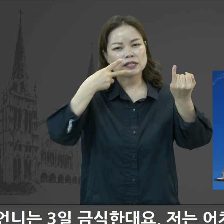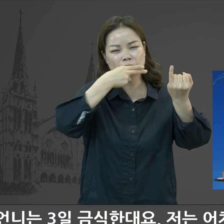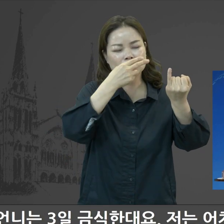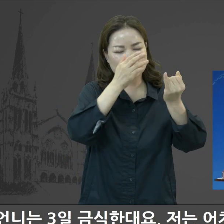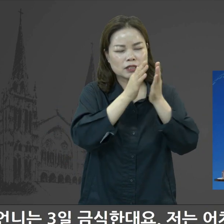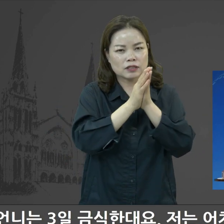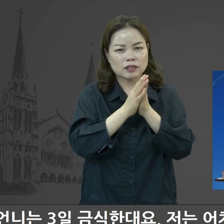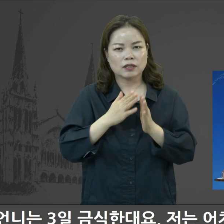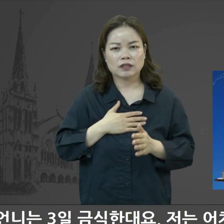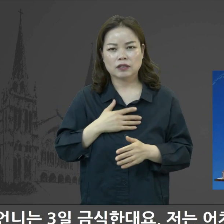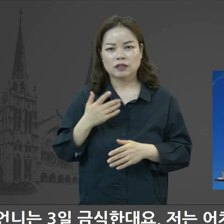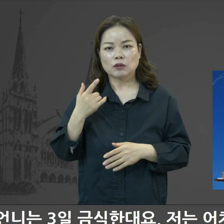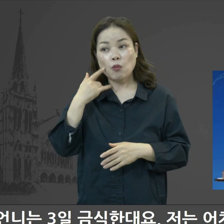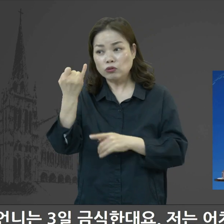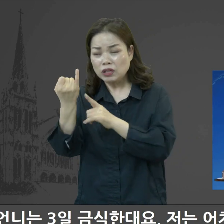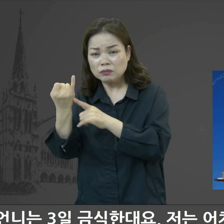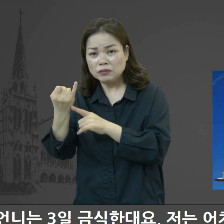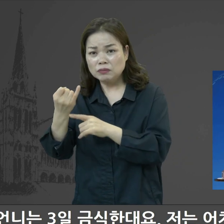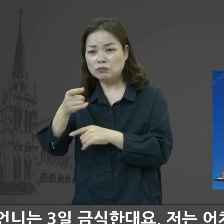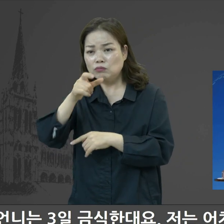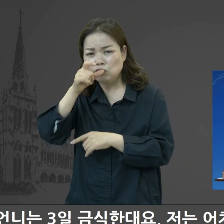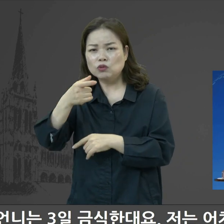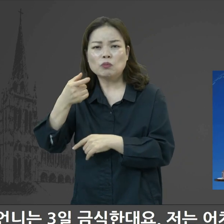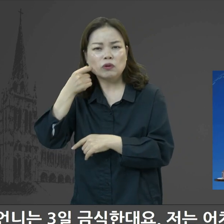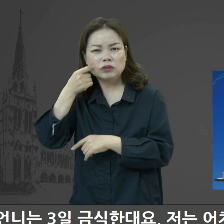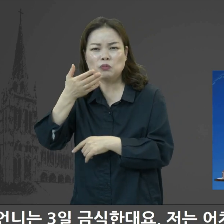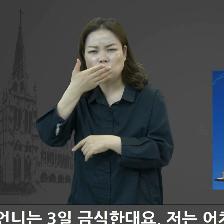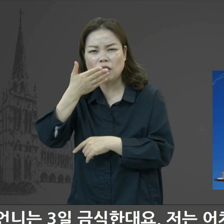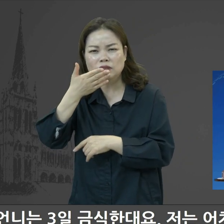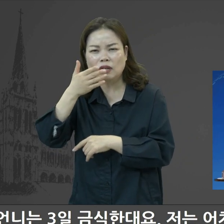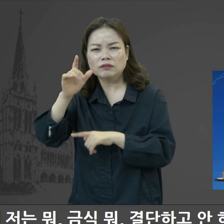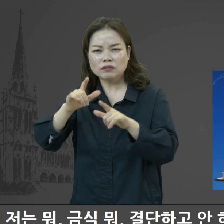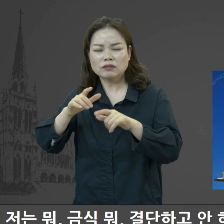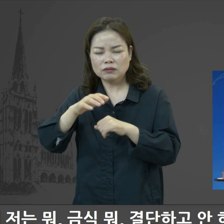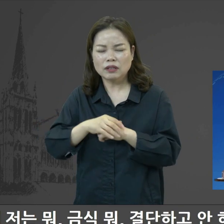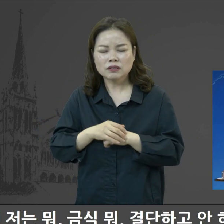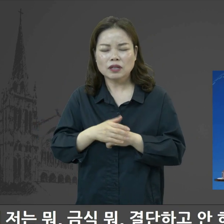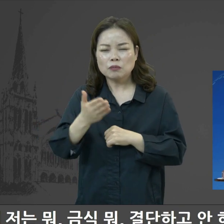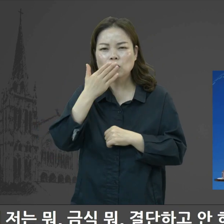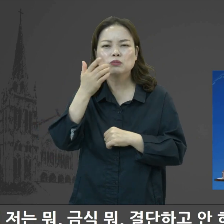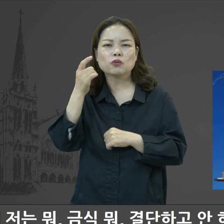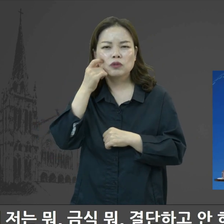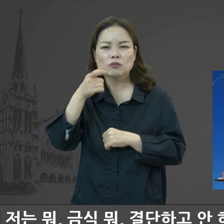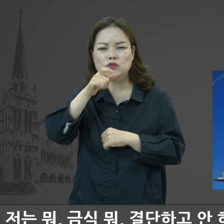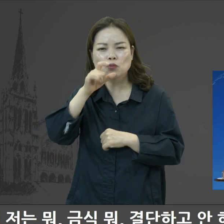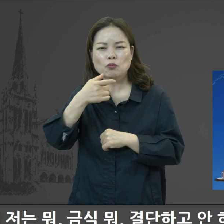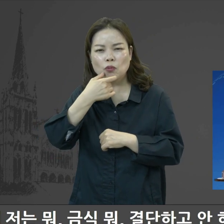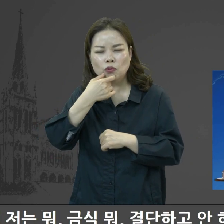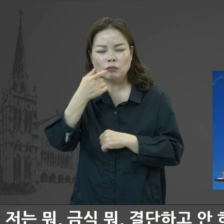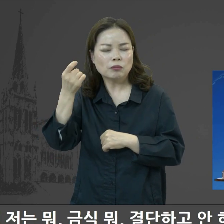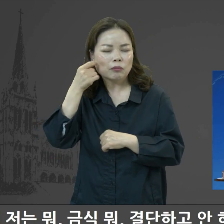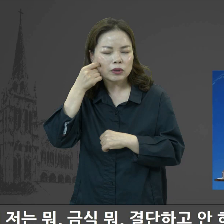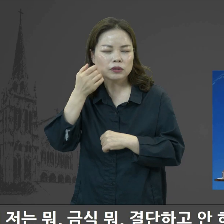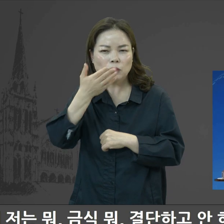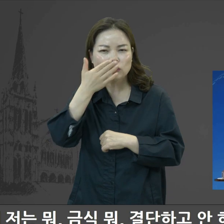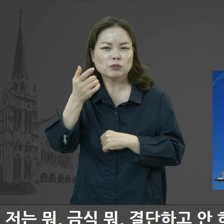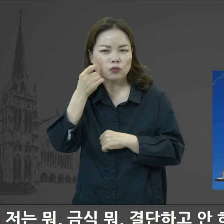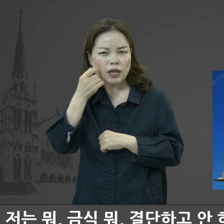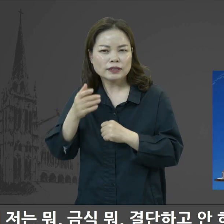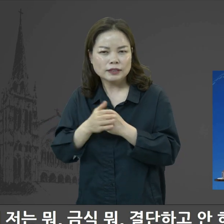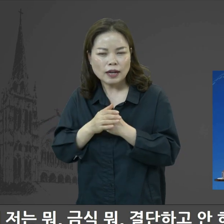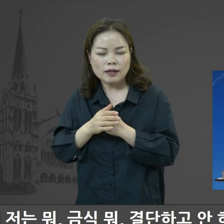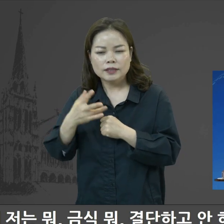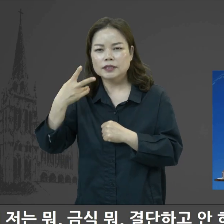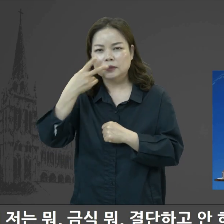때문에 저는 뭐 금식 뭐 결단하고 안 하고를 떠나서 저는 어차피 그냥 못 먹으니까 그냥 저는 그냥 금식을